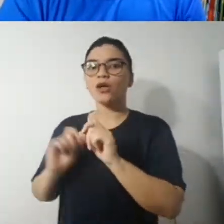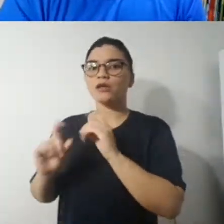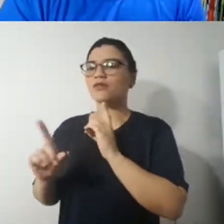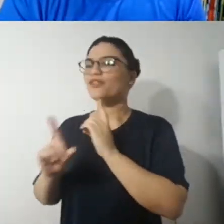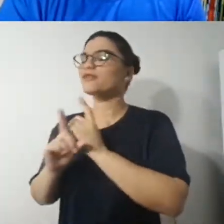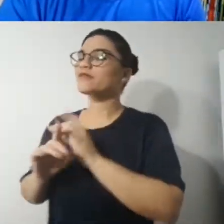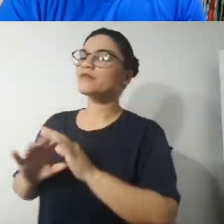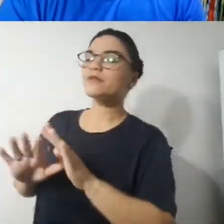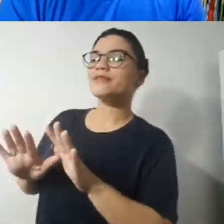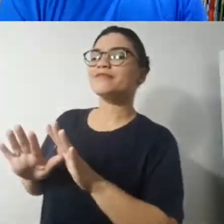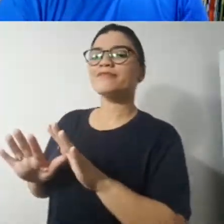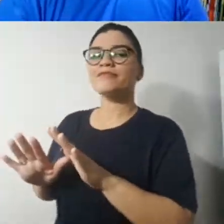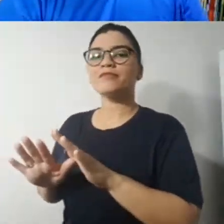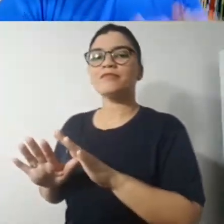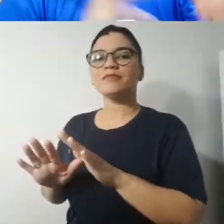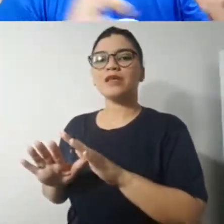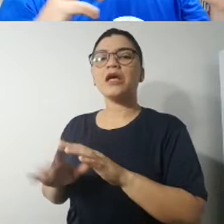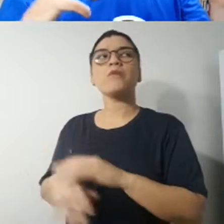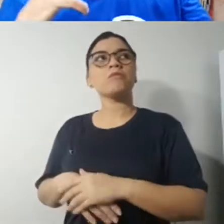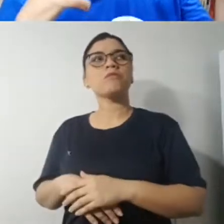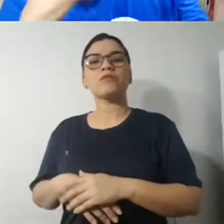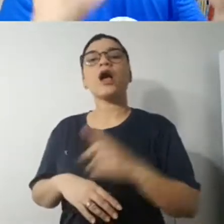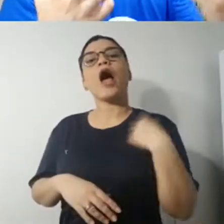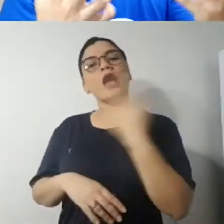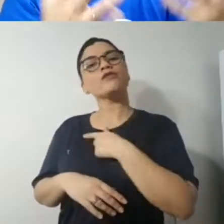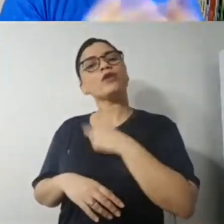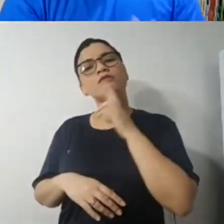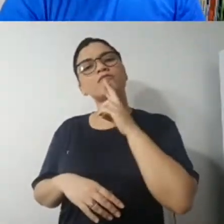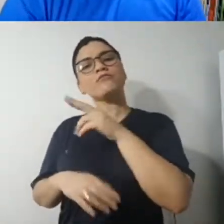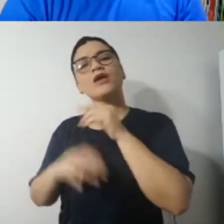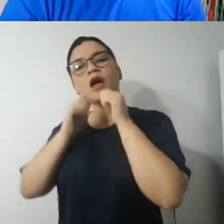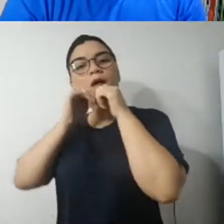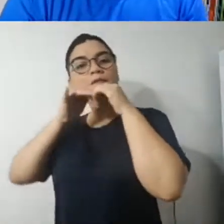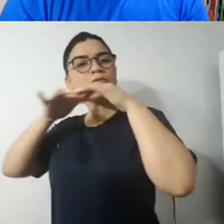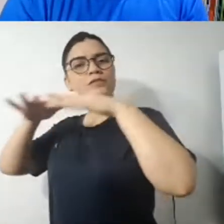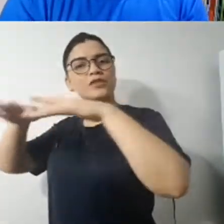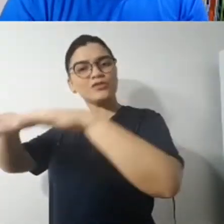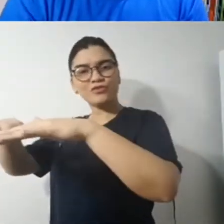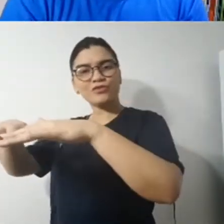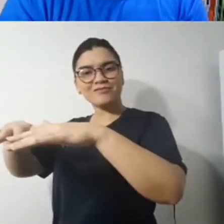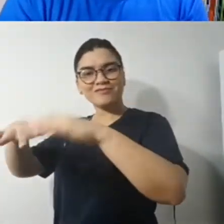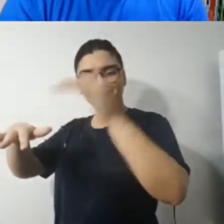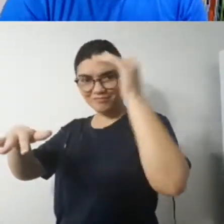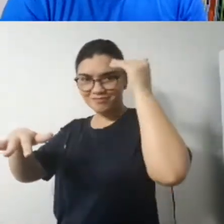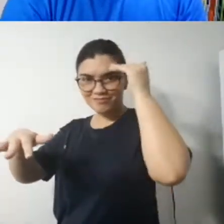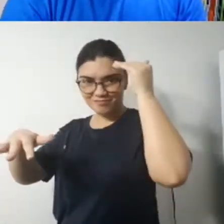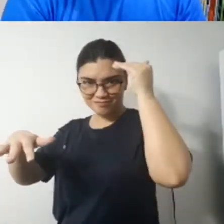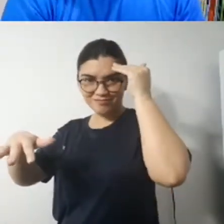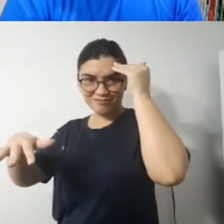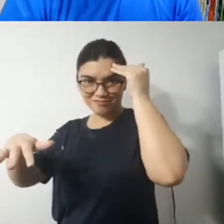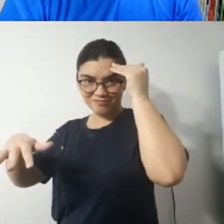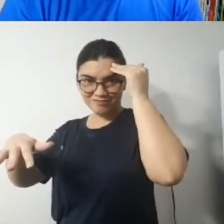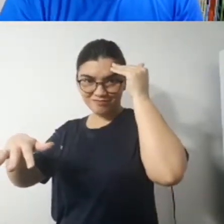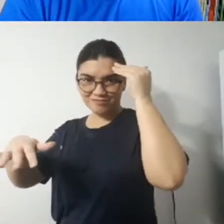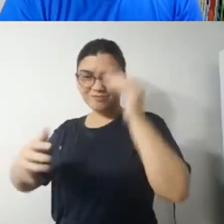mal, e respostas de bênção para aqueles que querem nos denegrir.